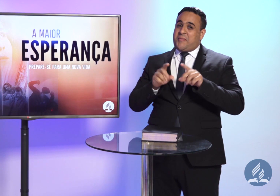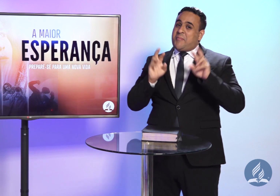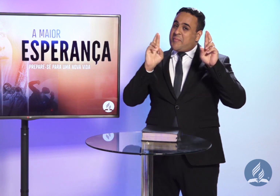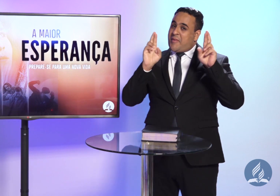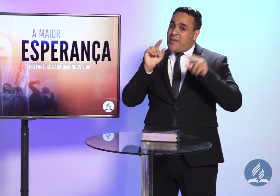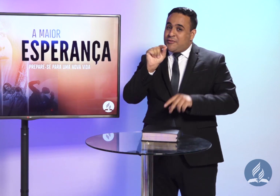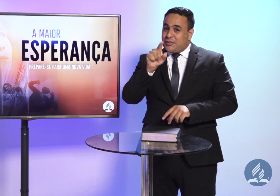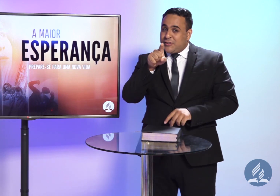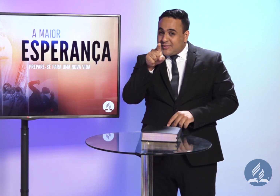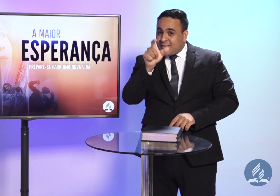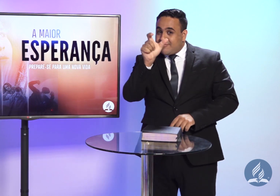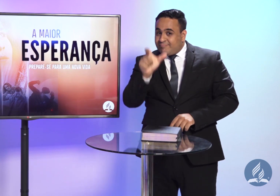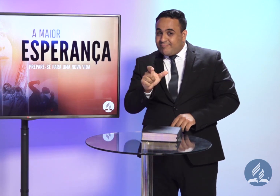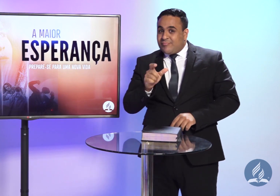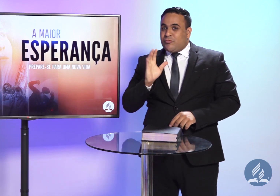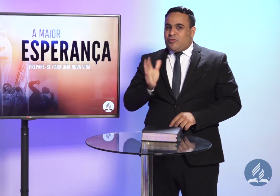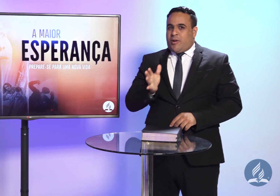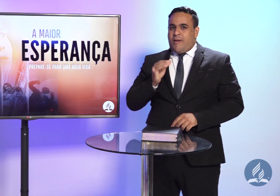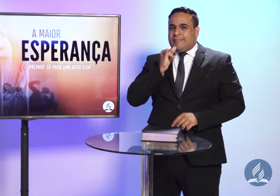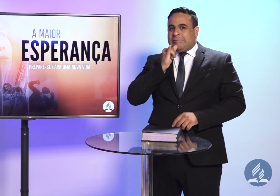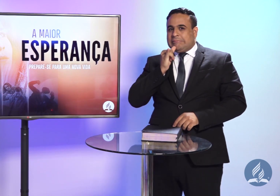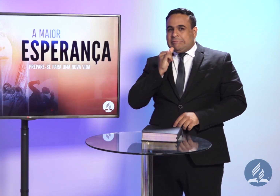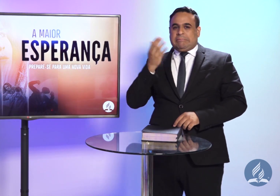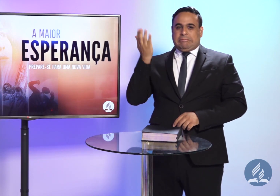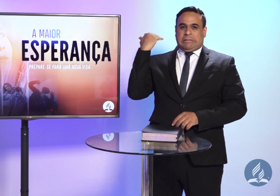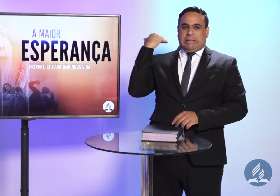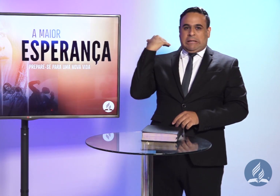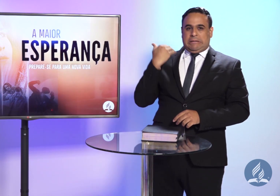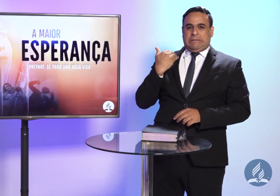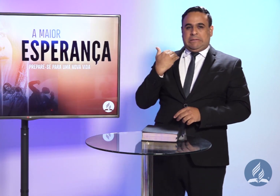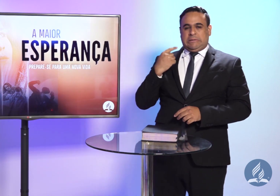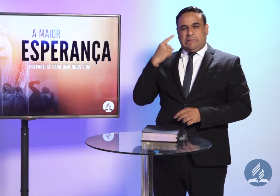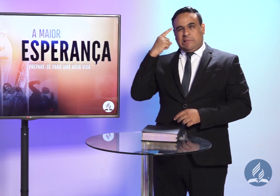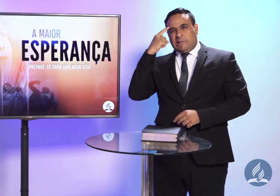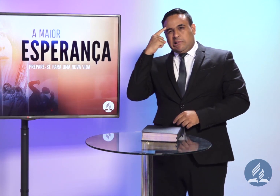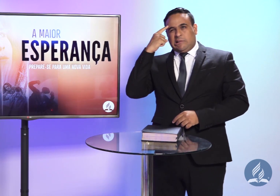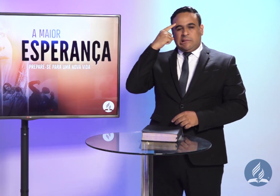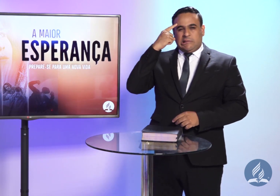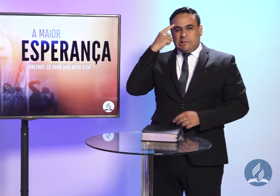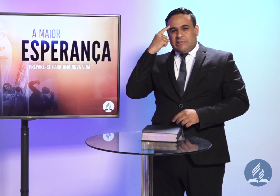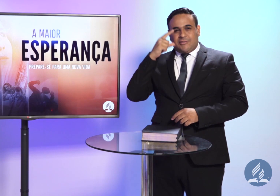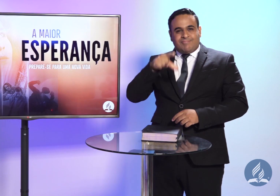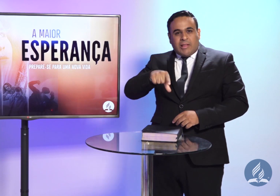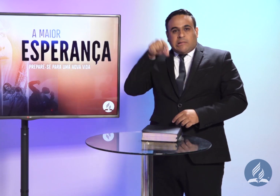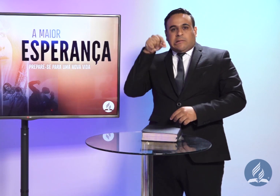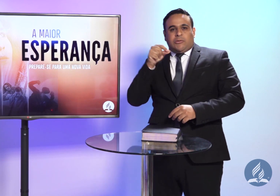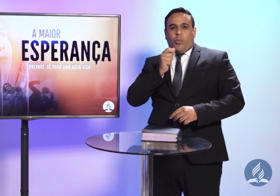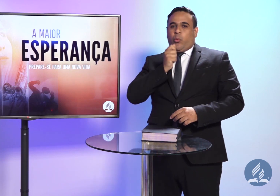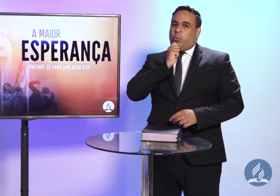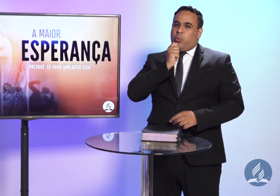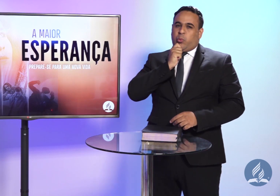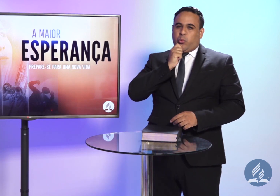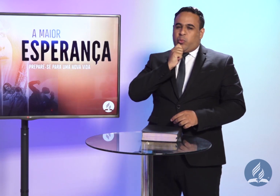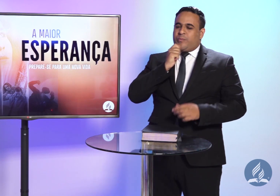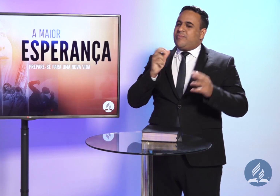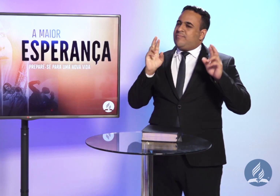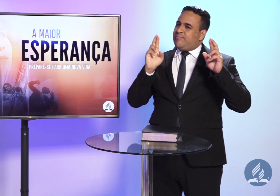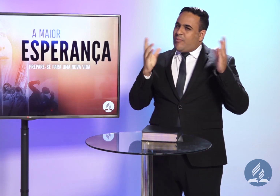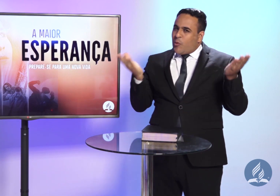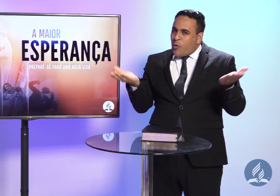tomado decisões em sua vida, decisões especiais. Espero que você tenha decidido. E se você